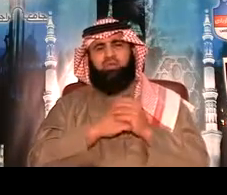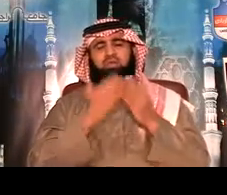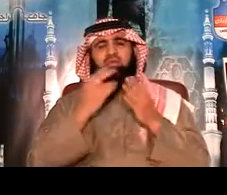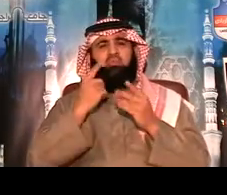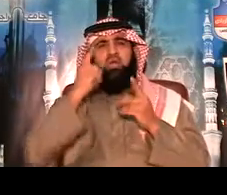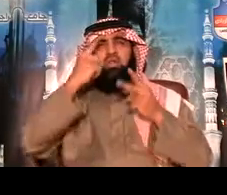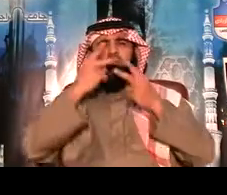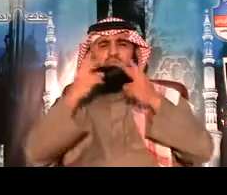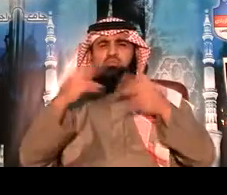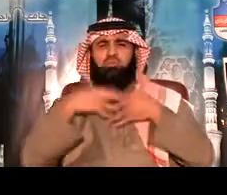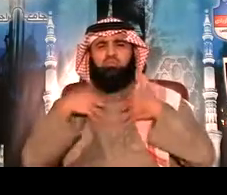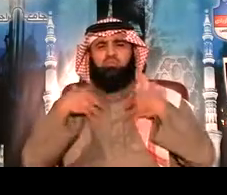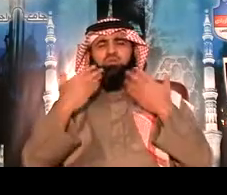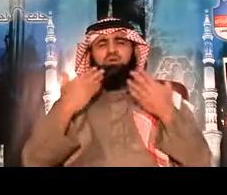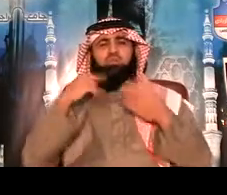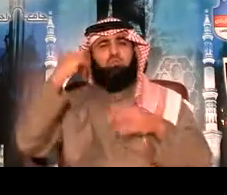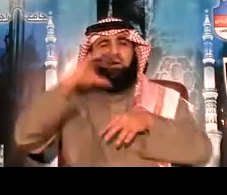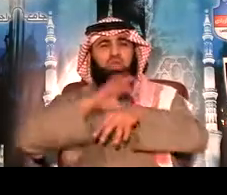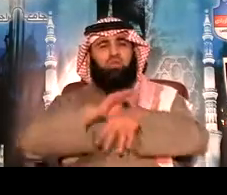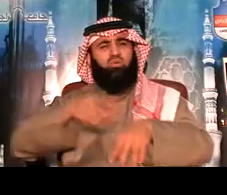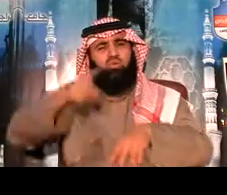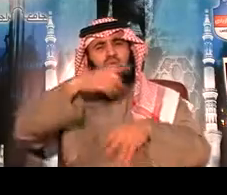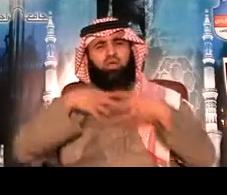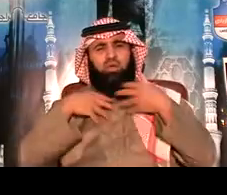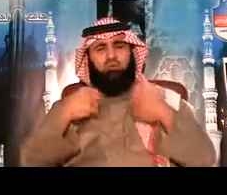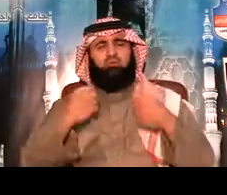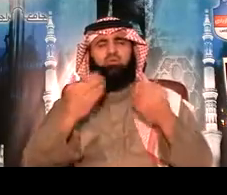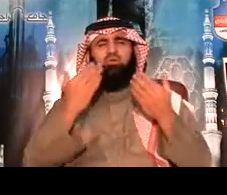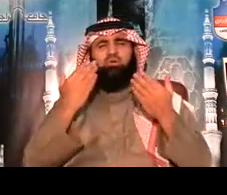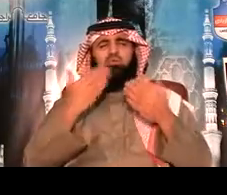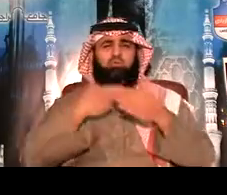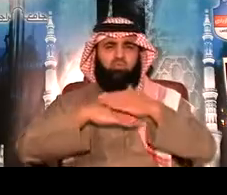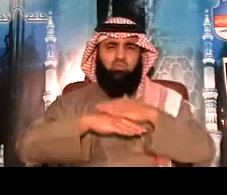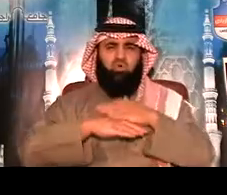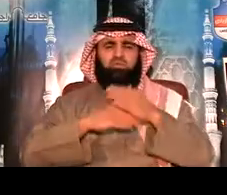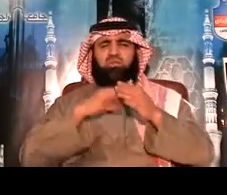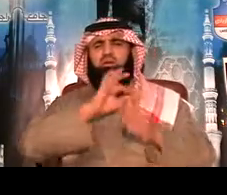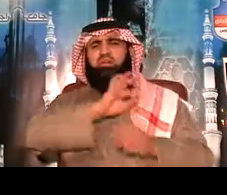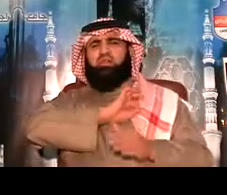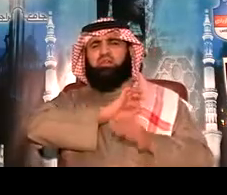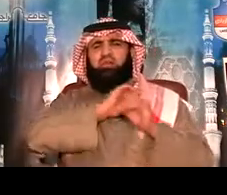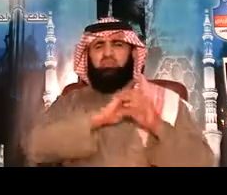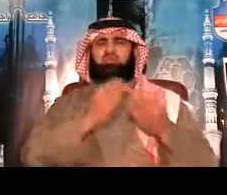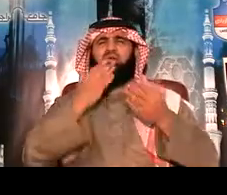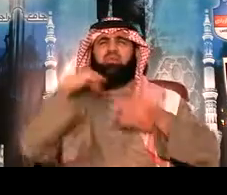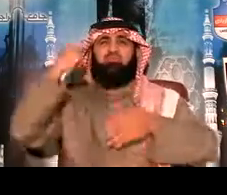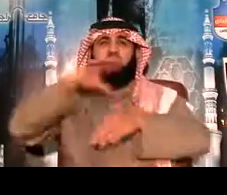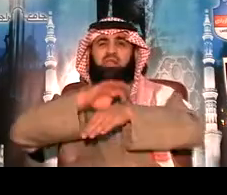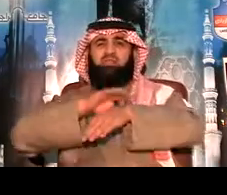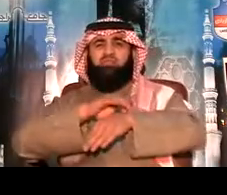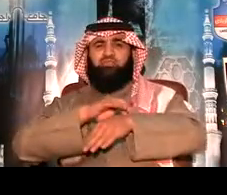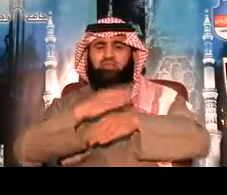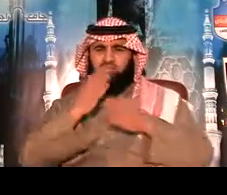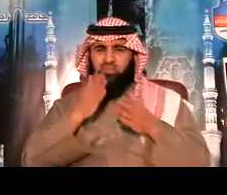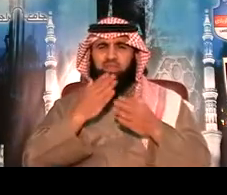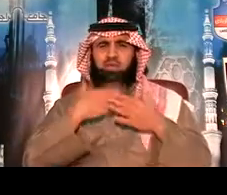والجنة. اللهم اشف مرضانا وارحم موتانا، اللهم اشف مرضانا وارحم موتانا، اللهم